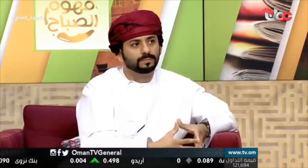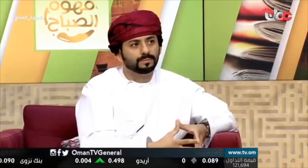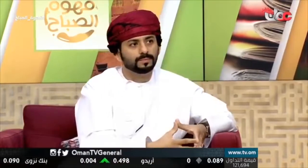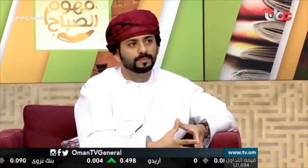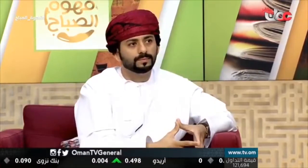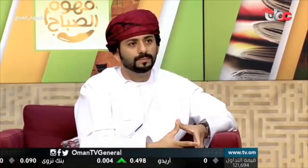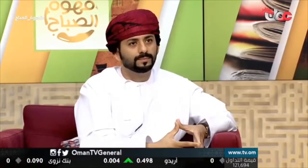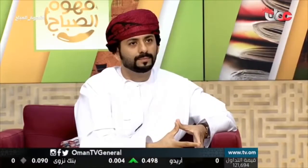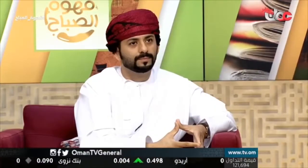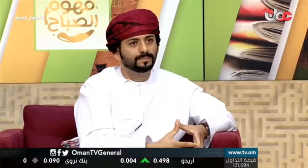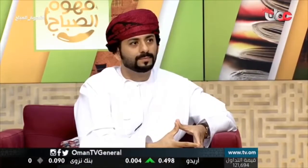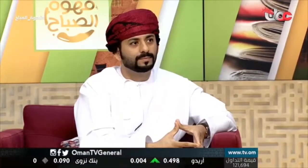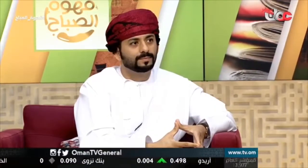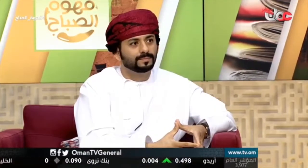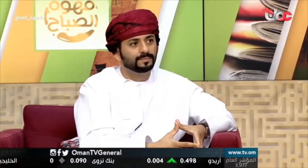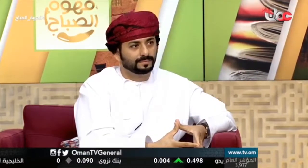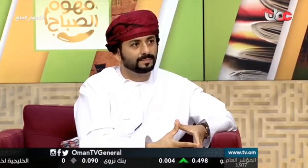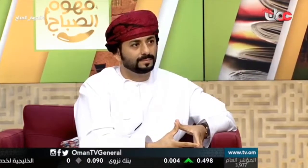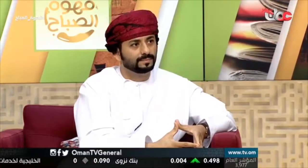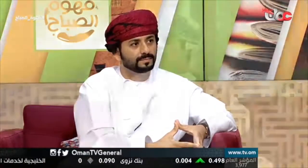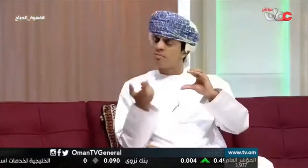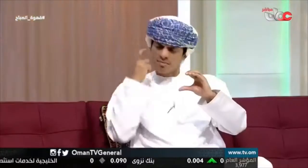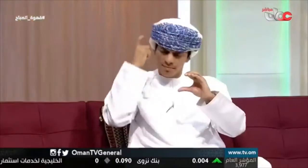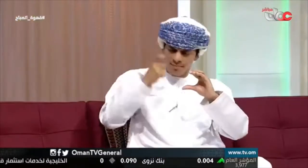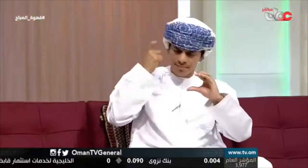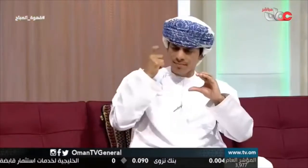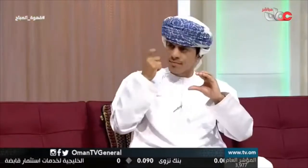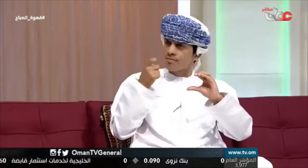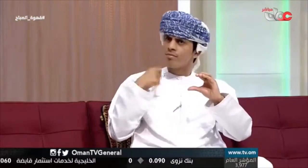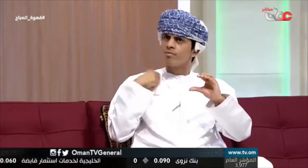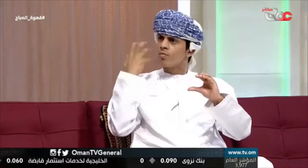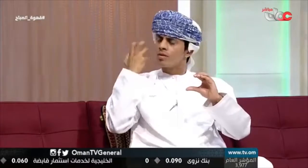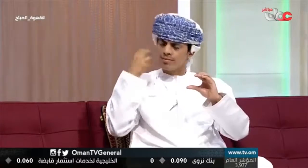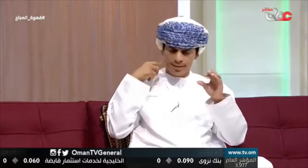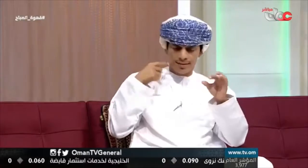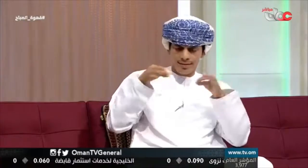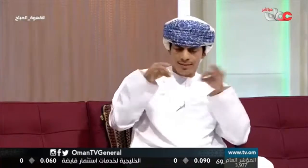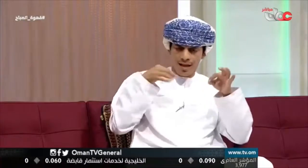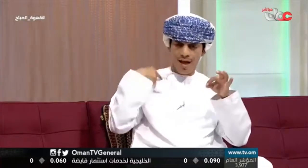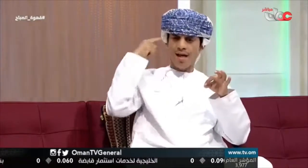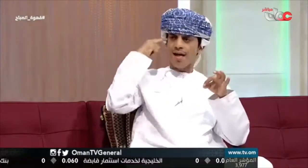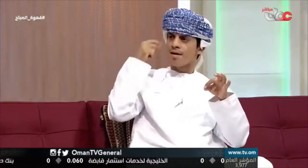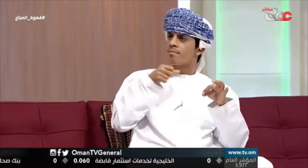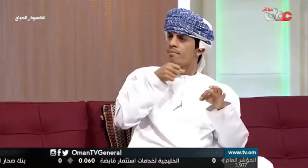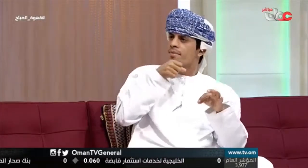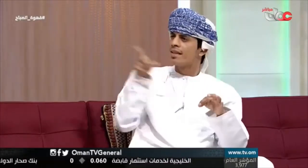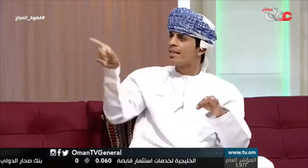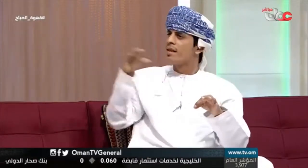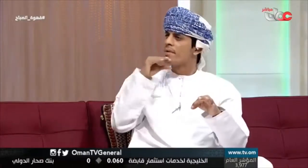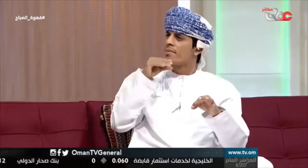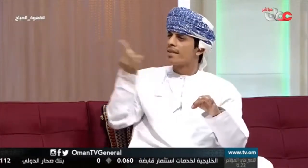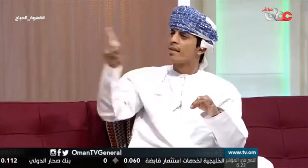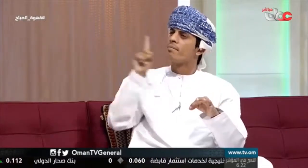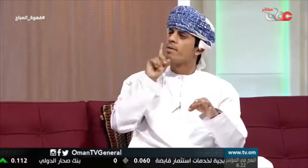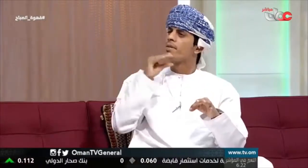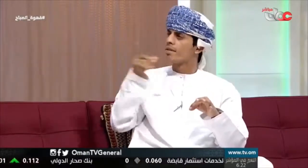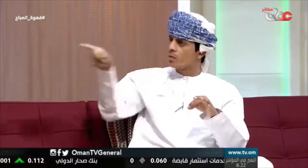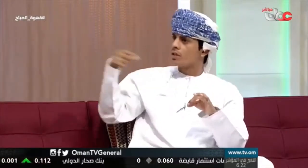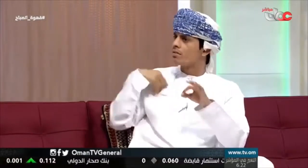هل راح تعمل مشروع بالنسبة لك بالنسبة للعسل؟ طبعا ولله الحمد أنا أقوم بتجارة النحل، العسل النحل،